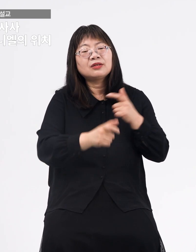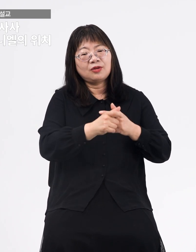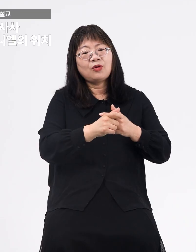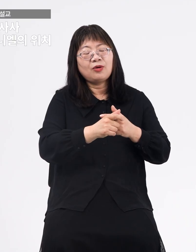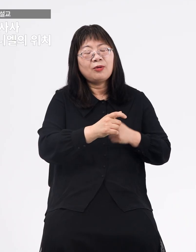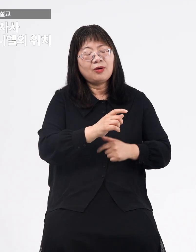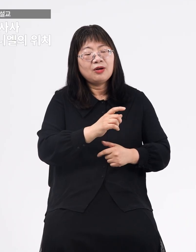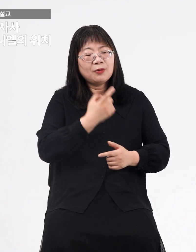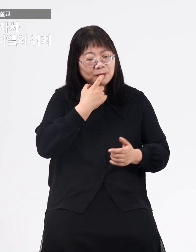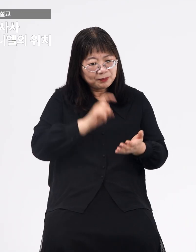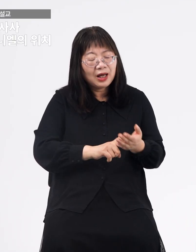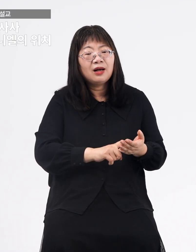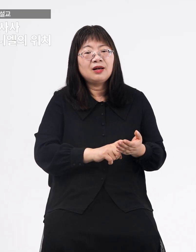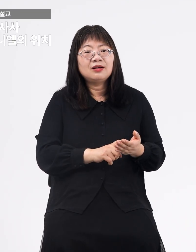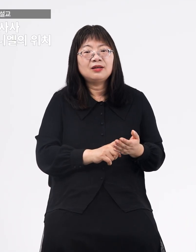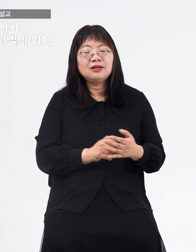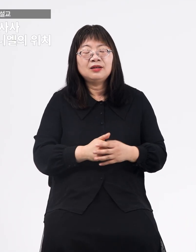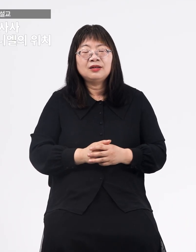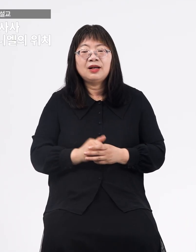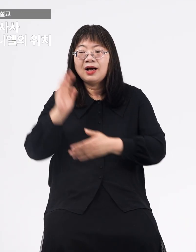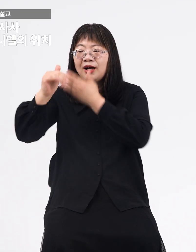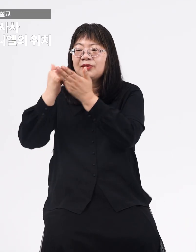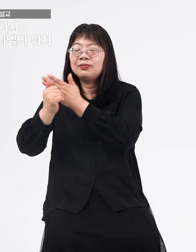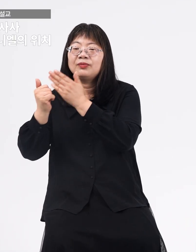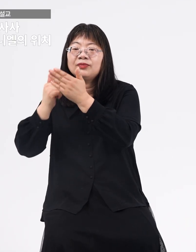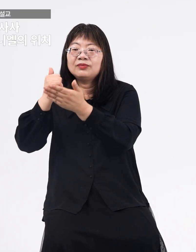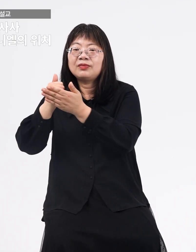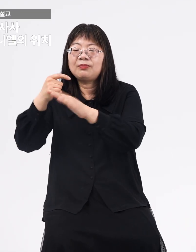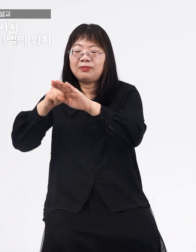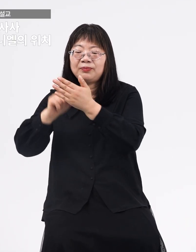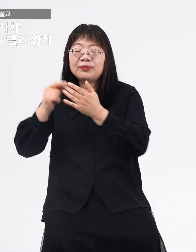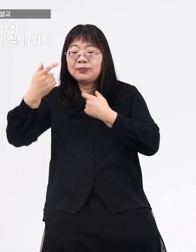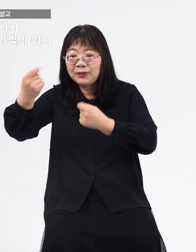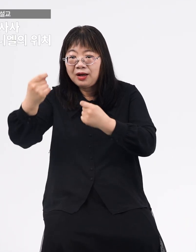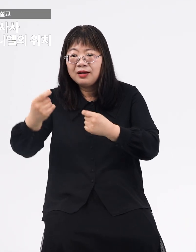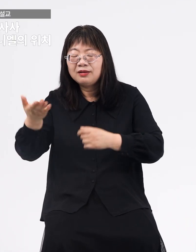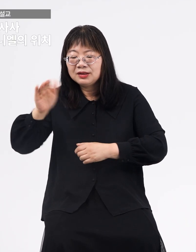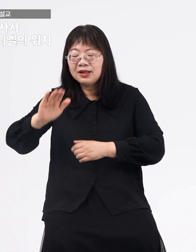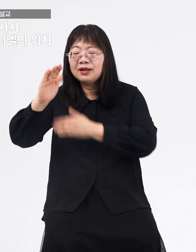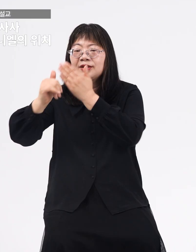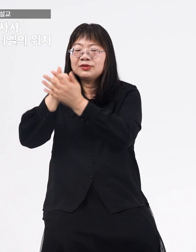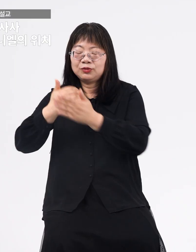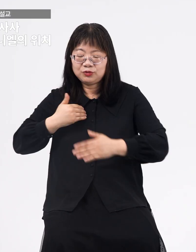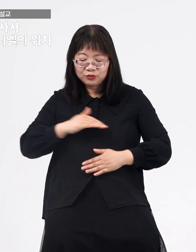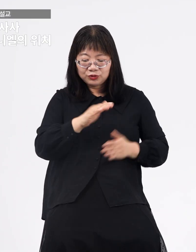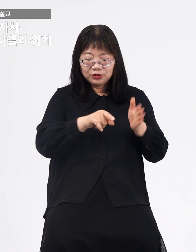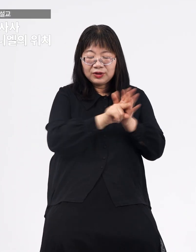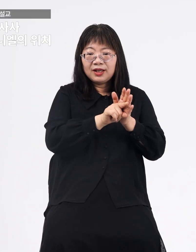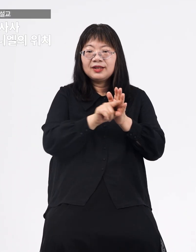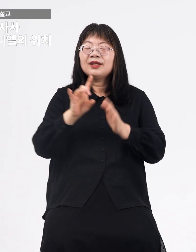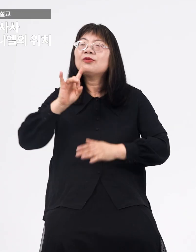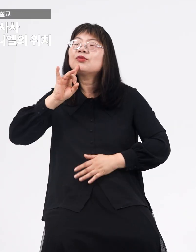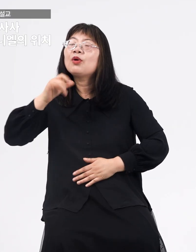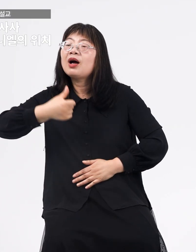왜 안 그러셨겠습니까? 그런데 아들을 내어놓으세요. 그것도 아주 독생자, 스페셜한